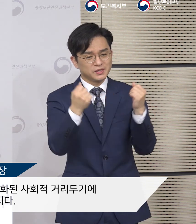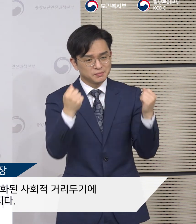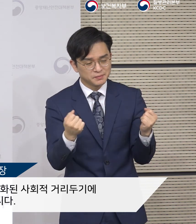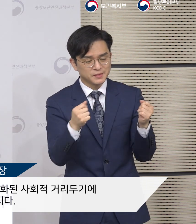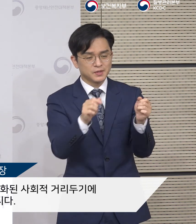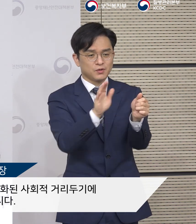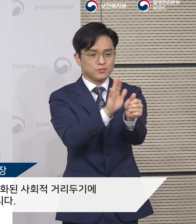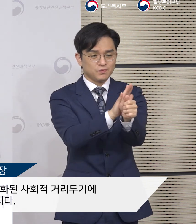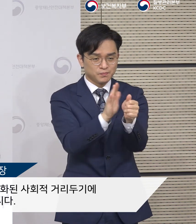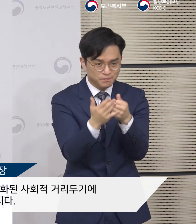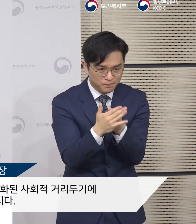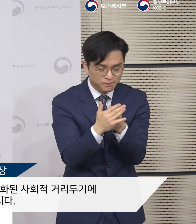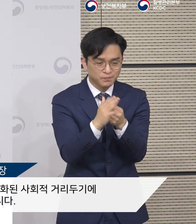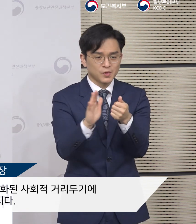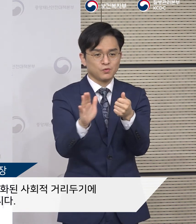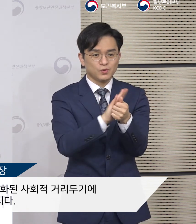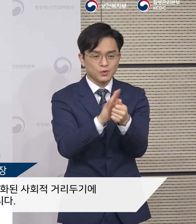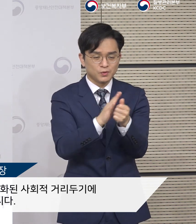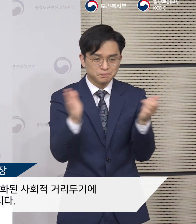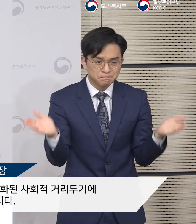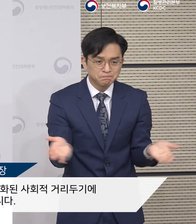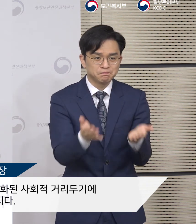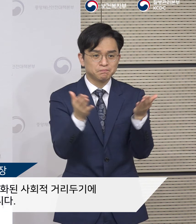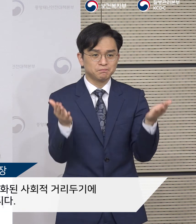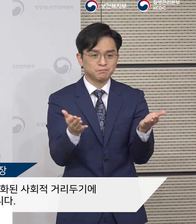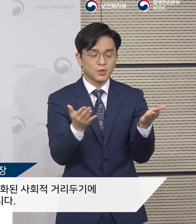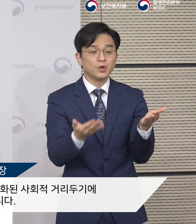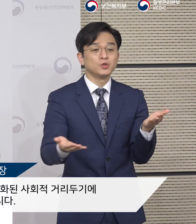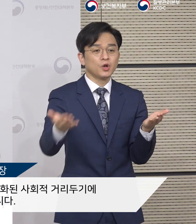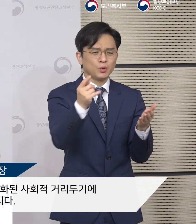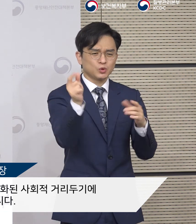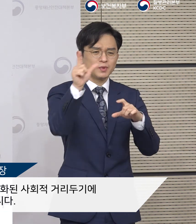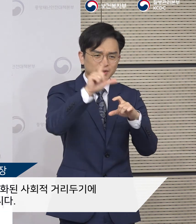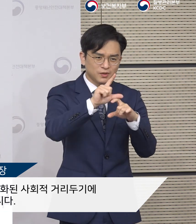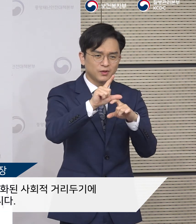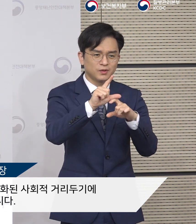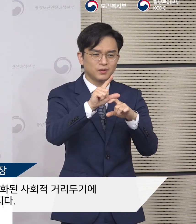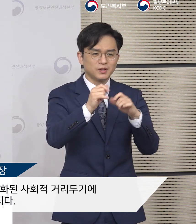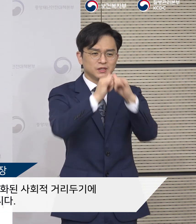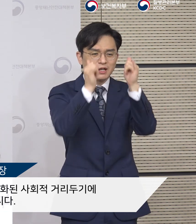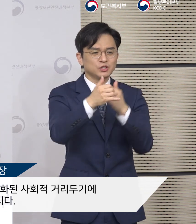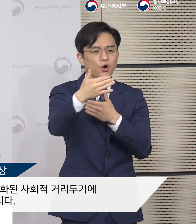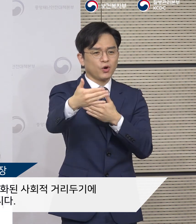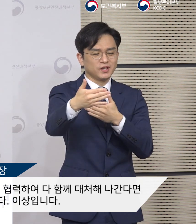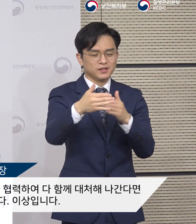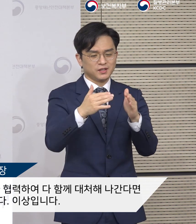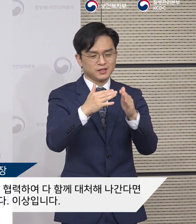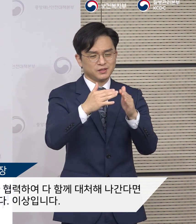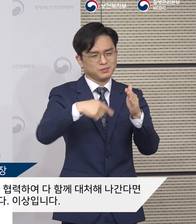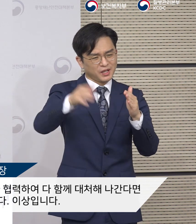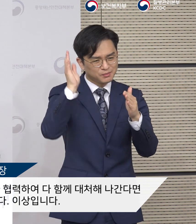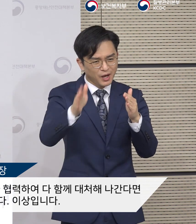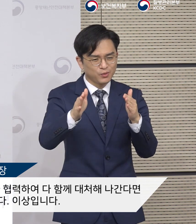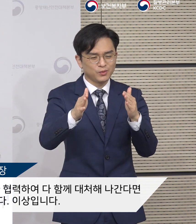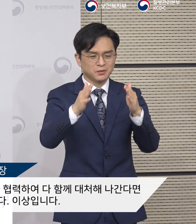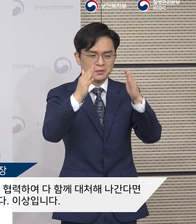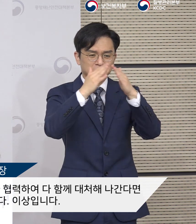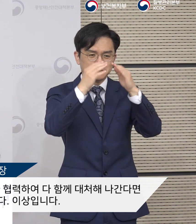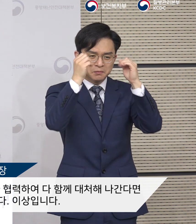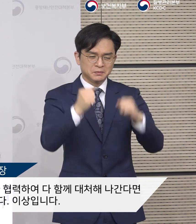내어 한층 강화된 사회적 거리 두기에 적극적으로 참여해 주실 것을 거듭 요청드립니다.